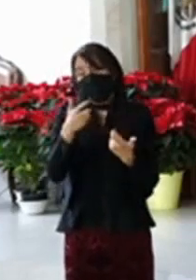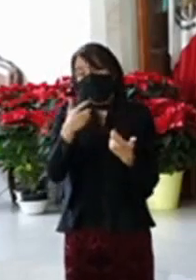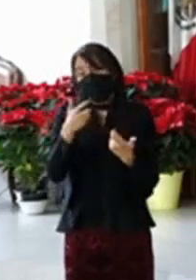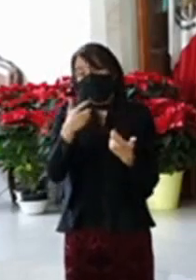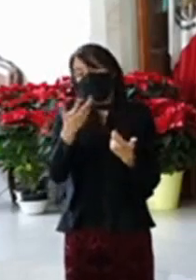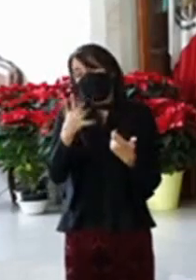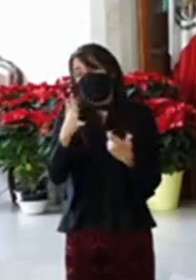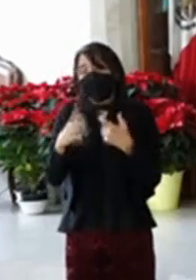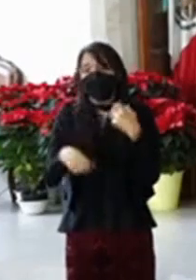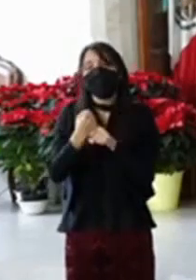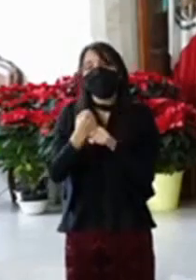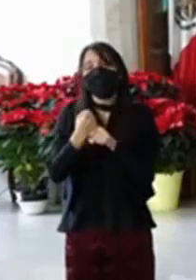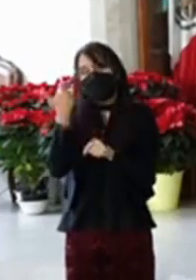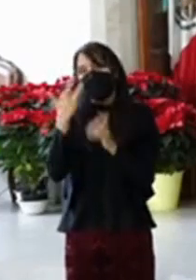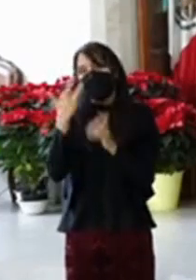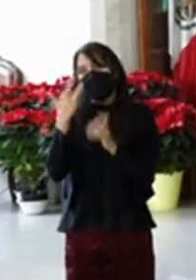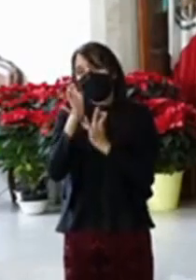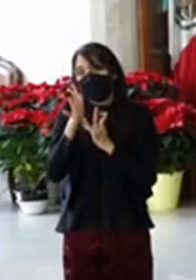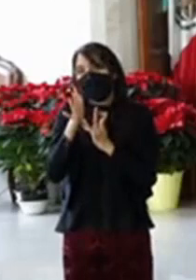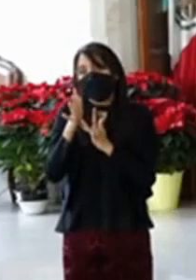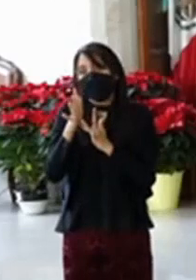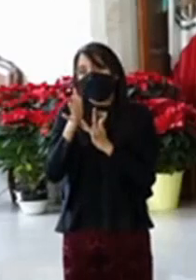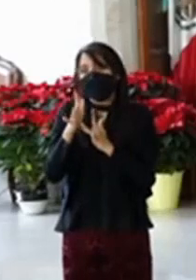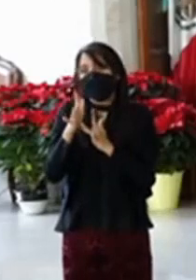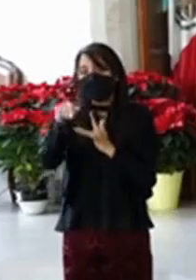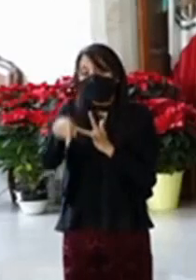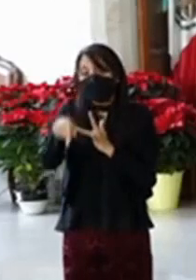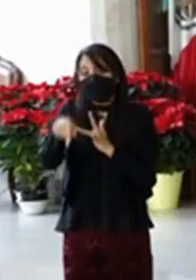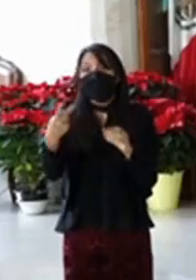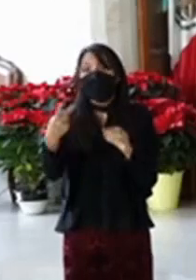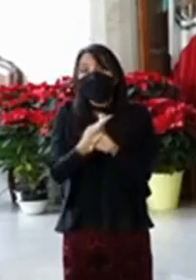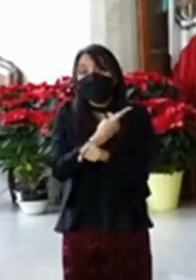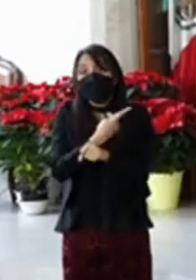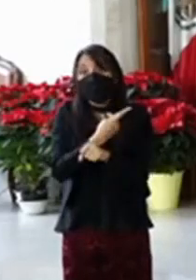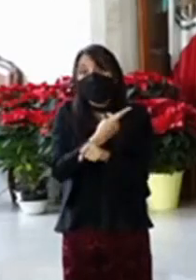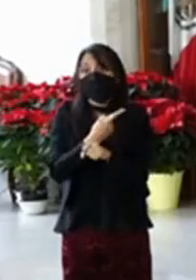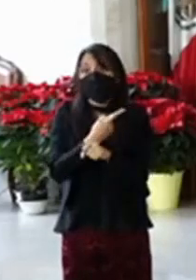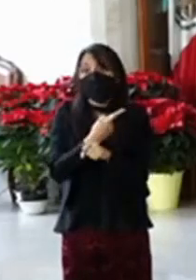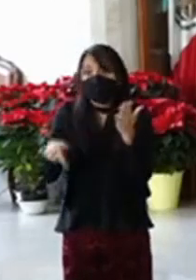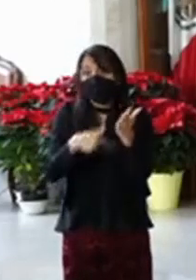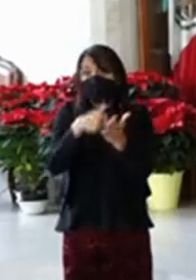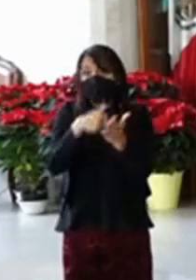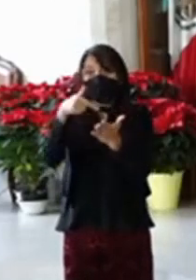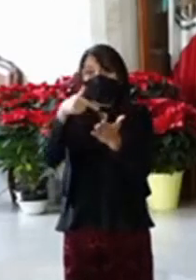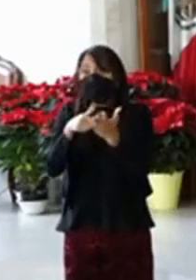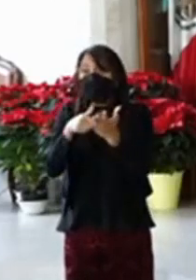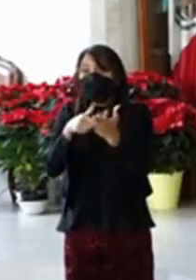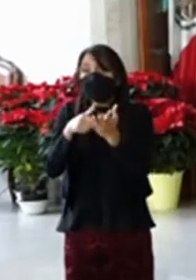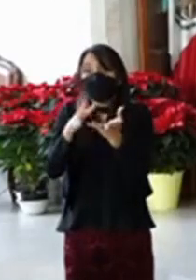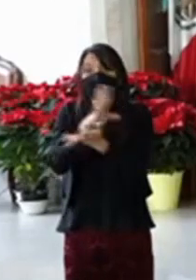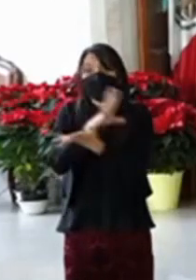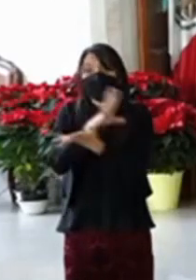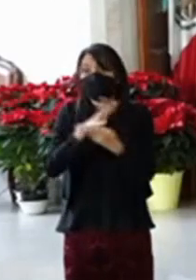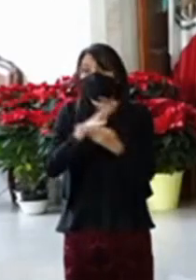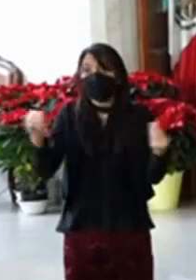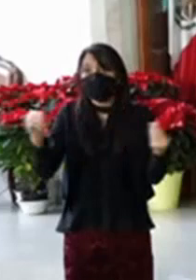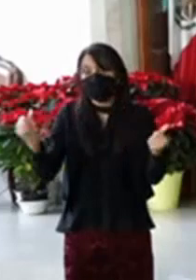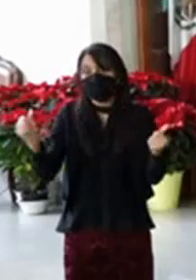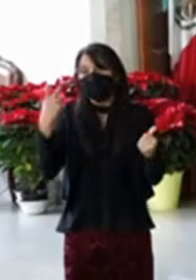años antes de Cristo quedó completamente cumplida con